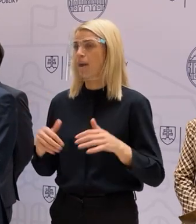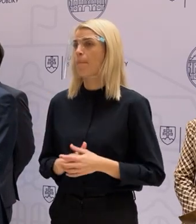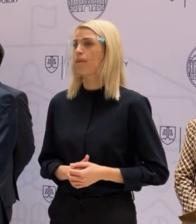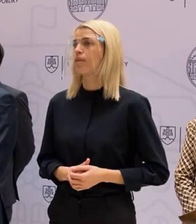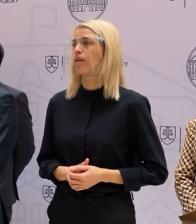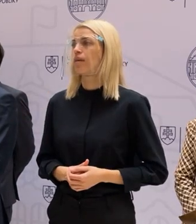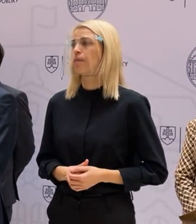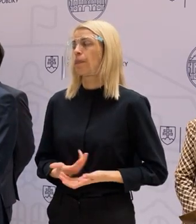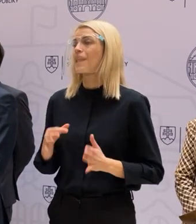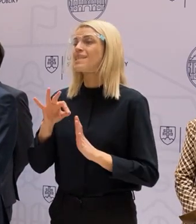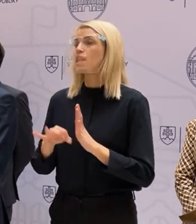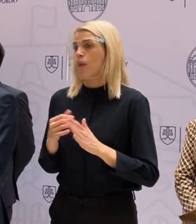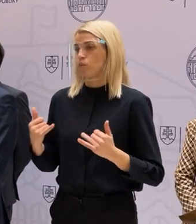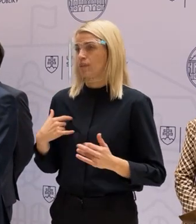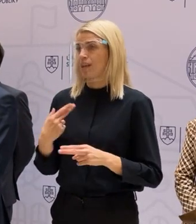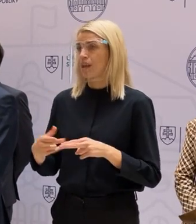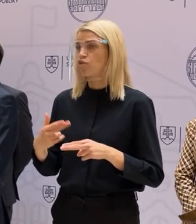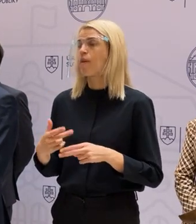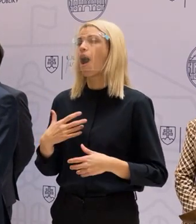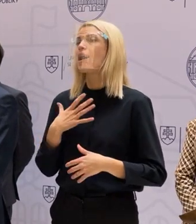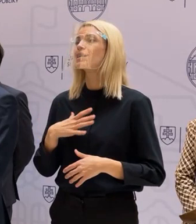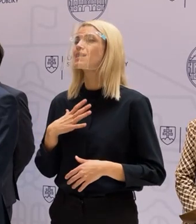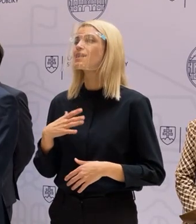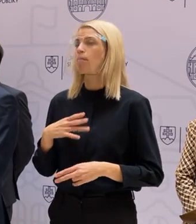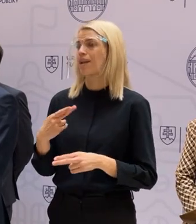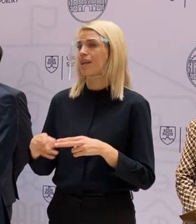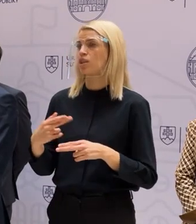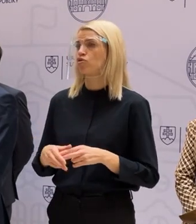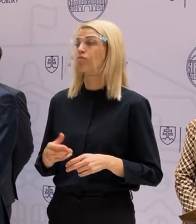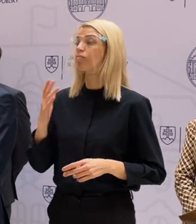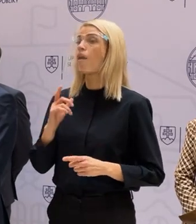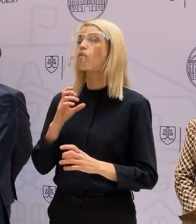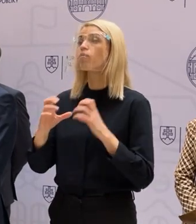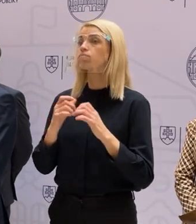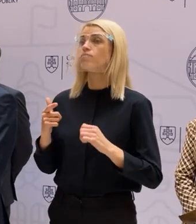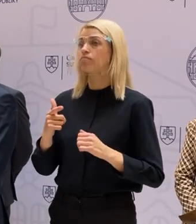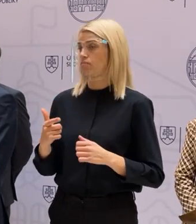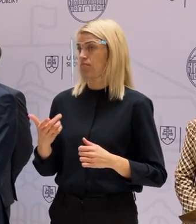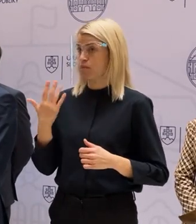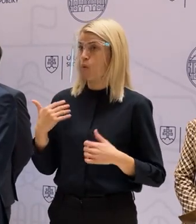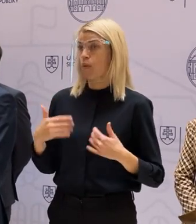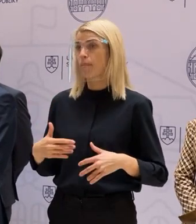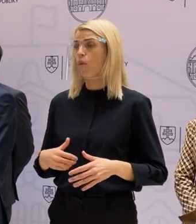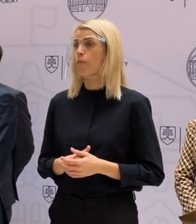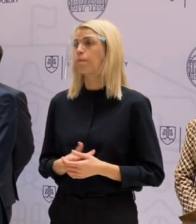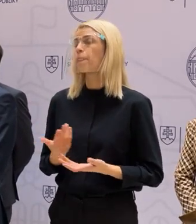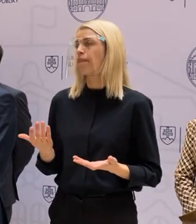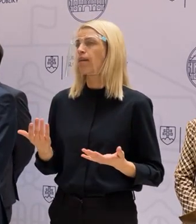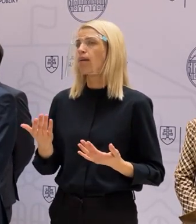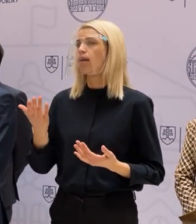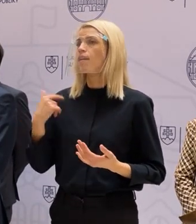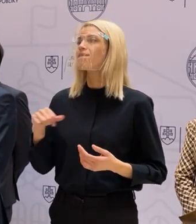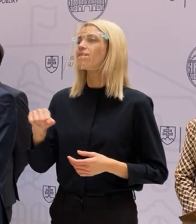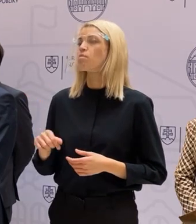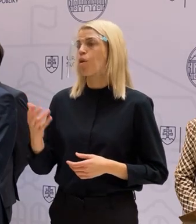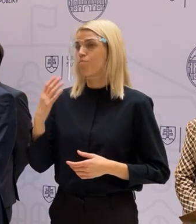takže situáciu riešime a budeme sa snažiť čím skôr. A s vami ho nikto nekomunikoval, alebo nechápem? Áno, samozrejme, na zdravotníckom výbore